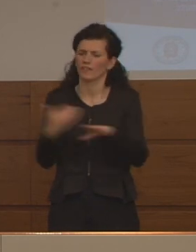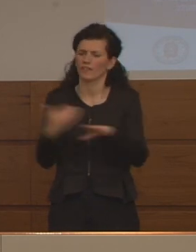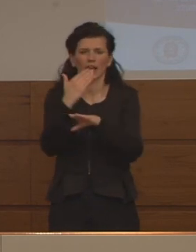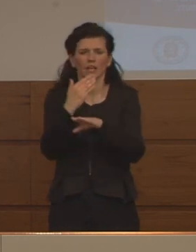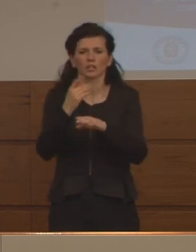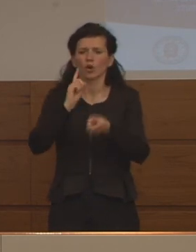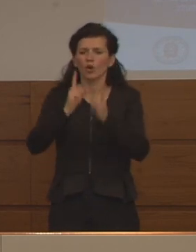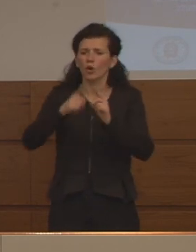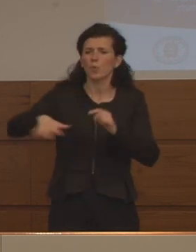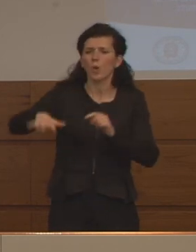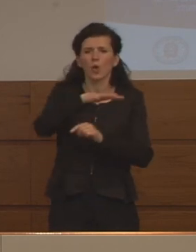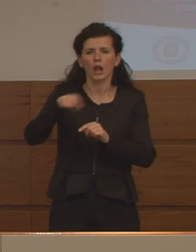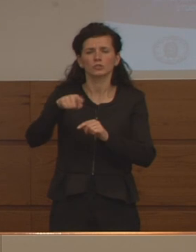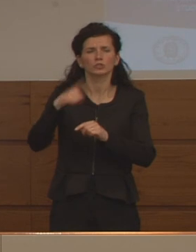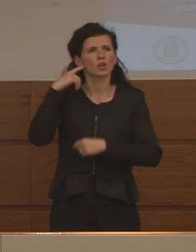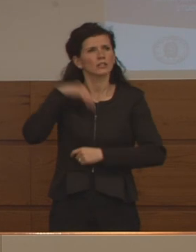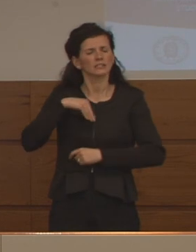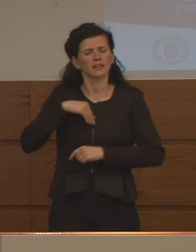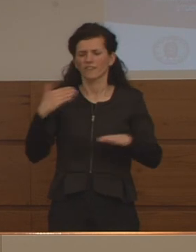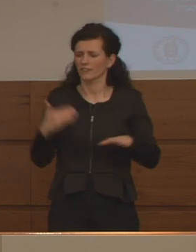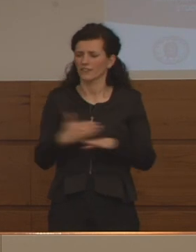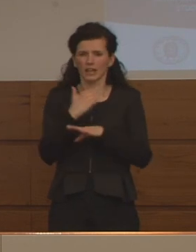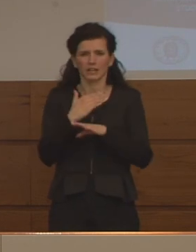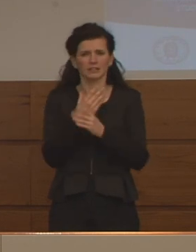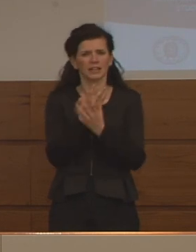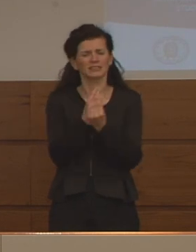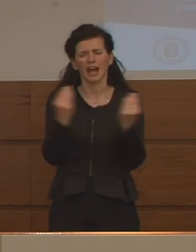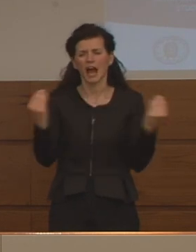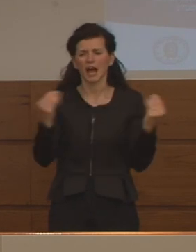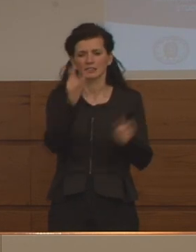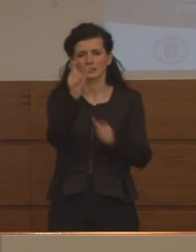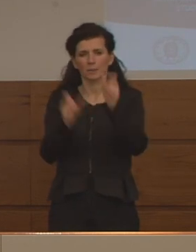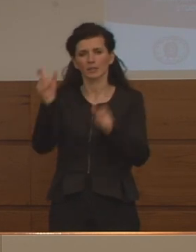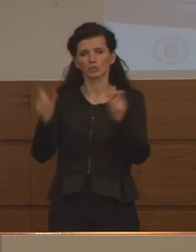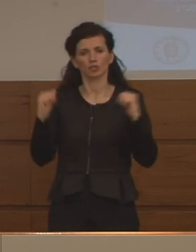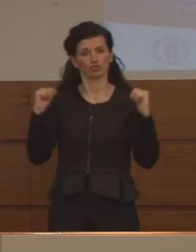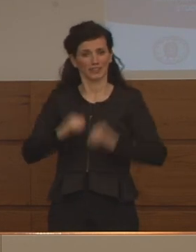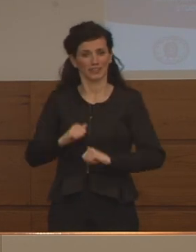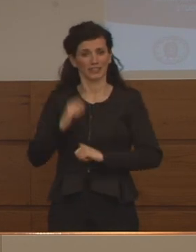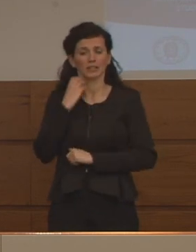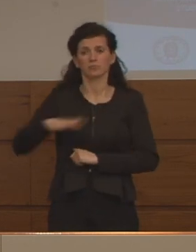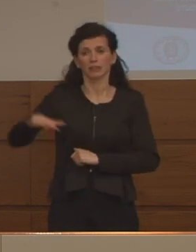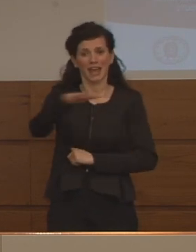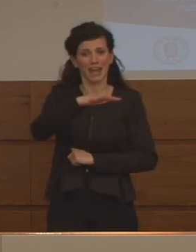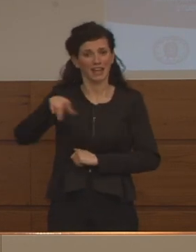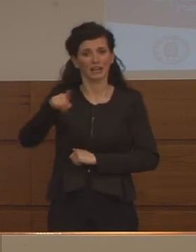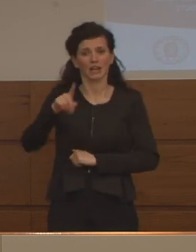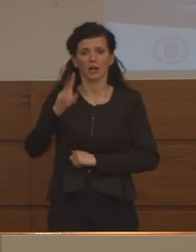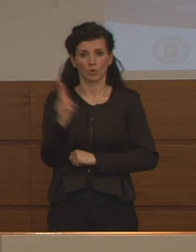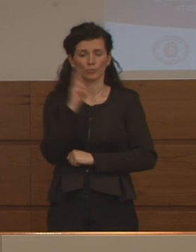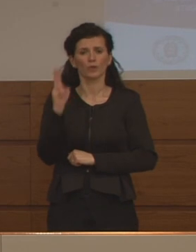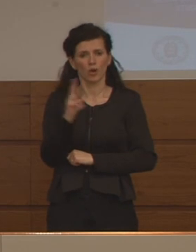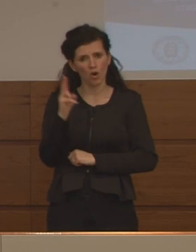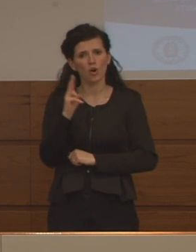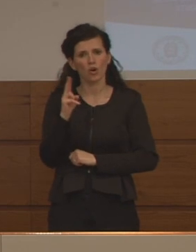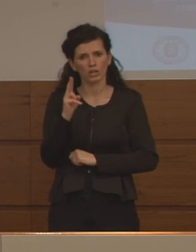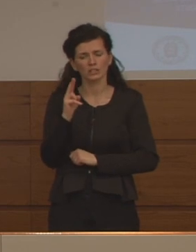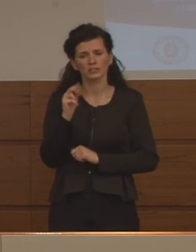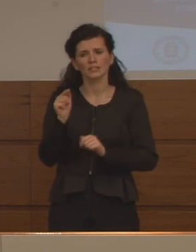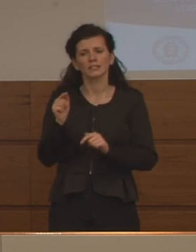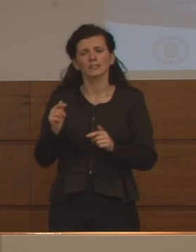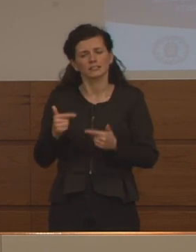dilaniato dal numero di morti che si sono verificati in quell'area ha fatto emergere le